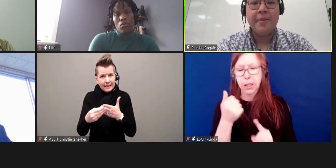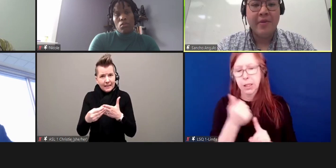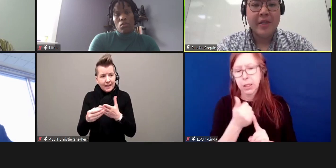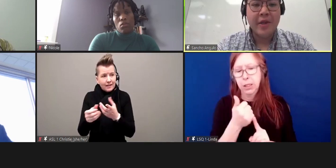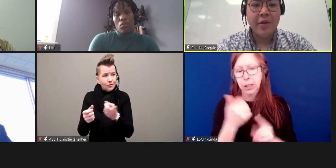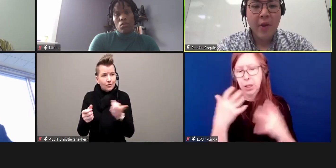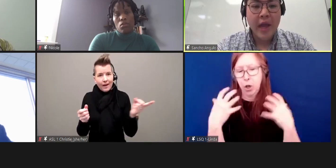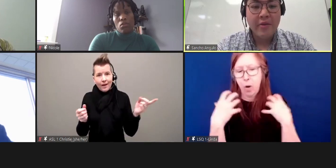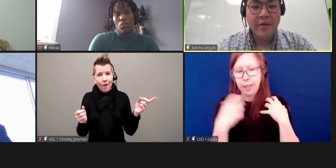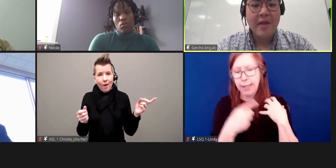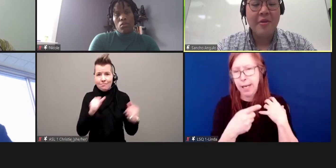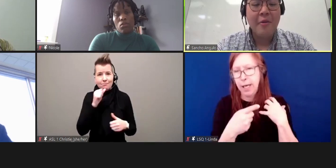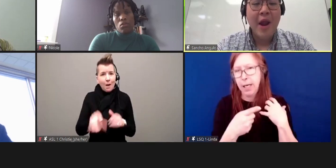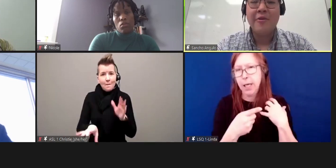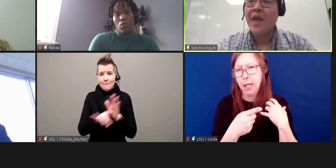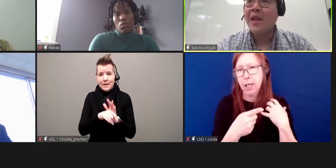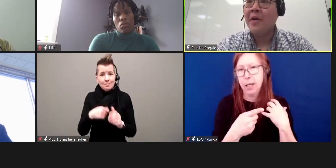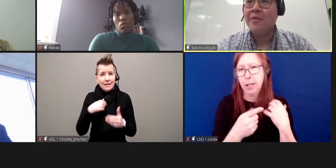appuyait